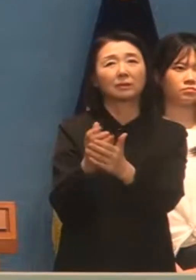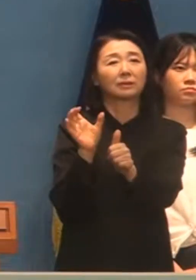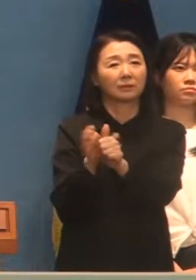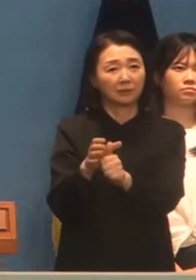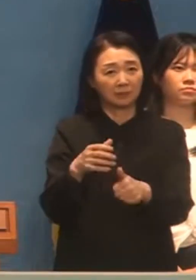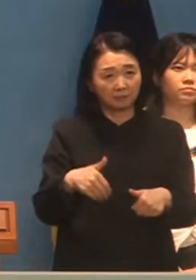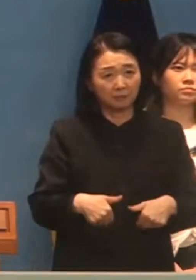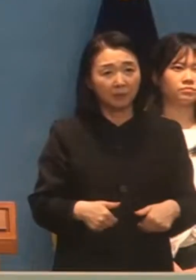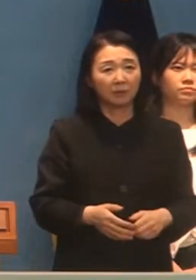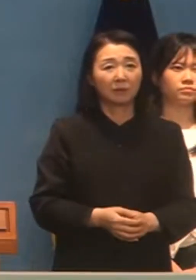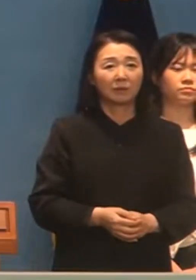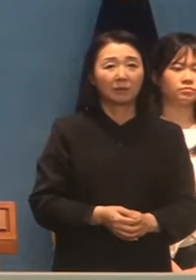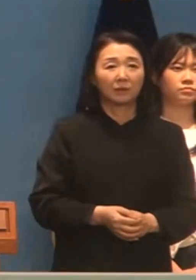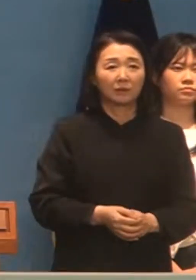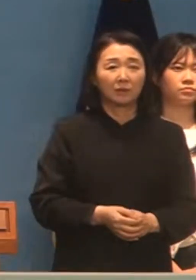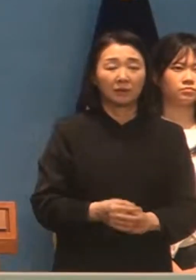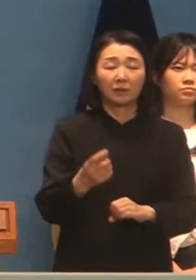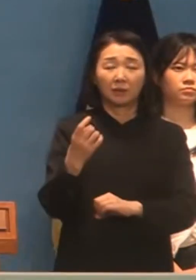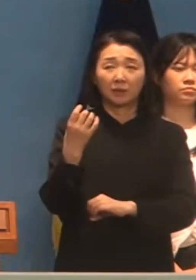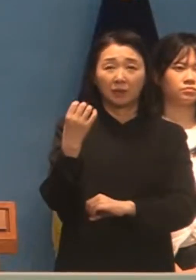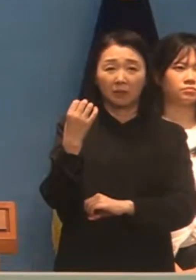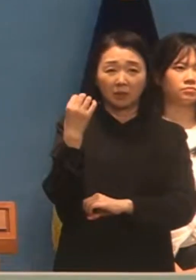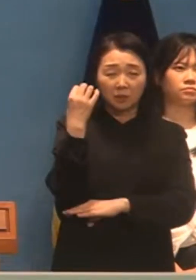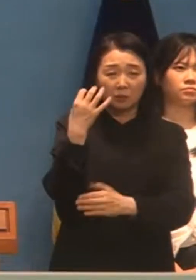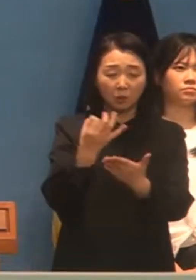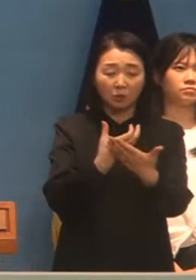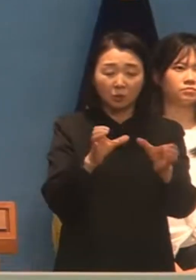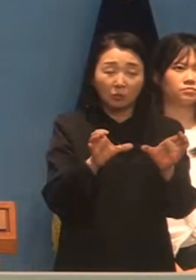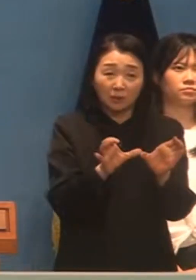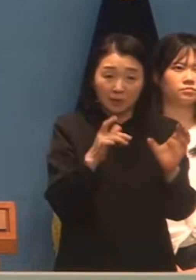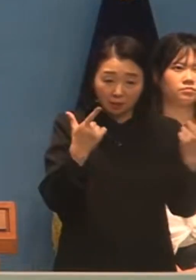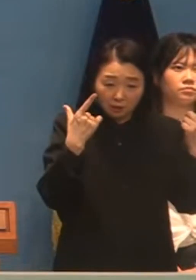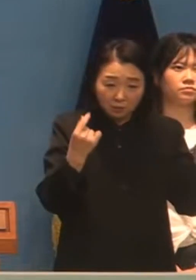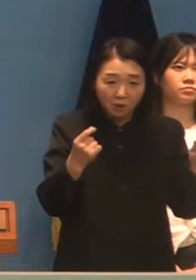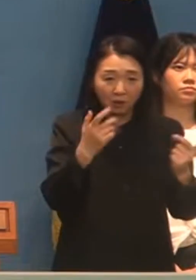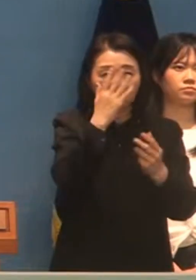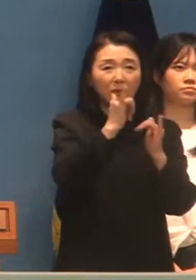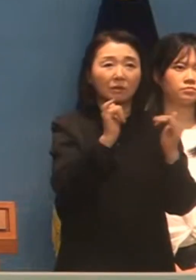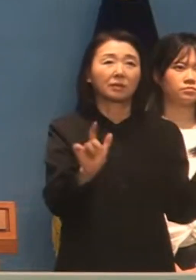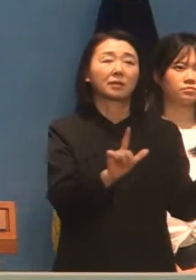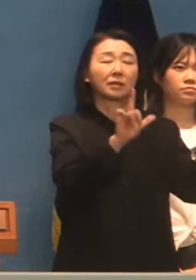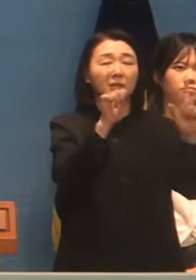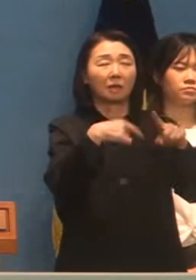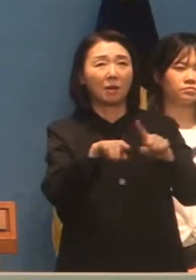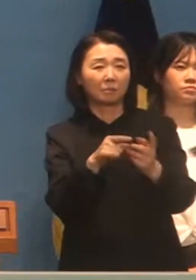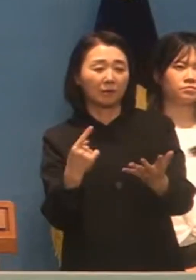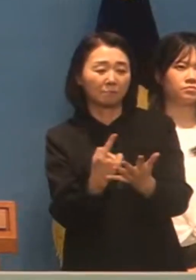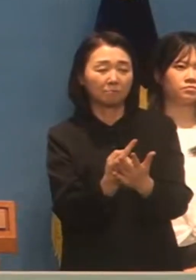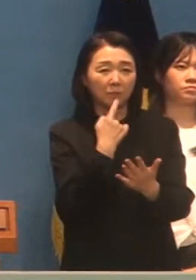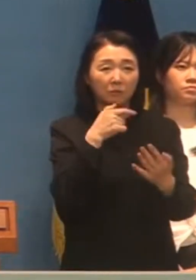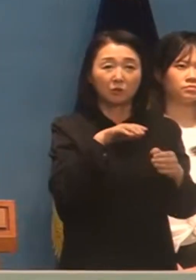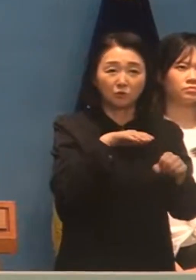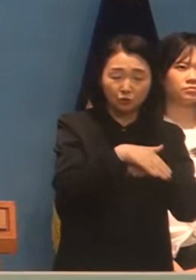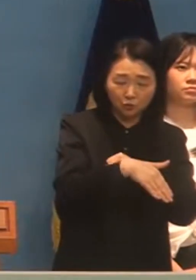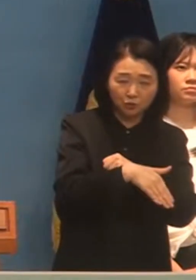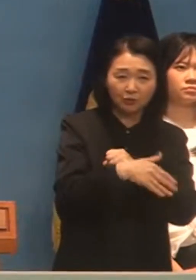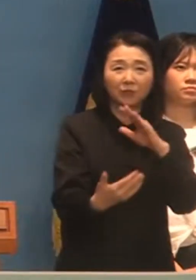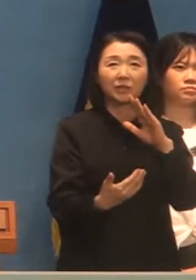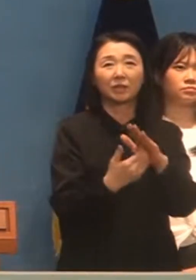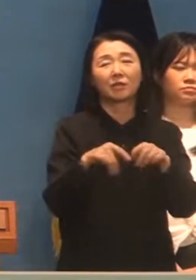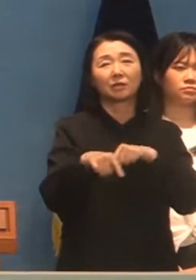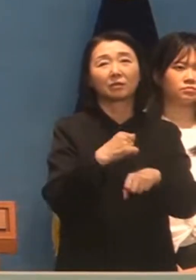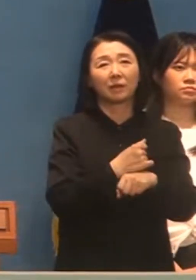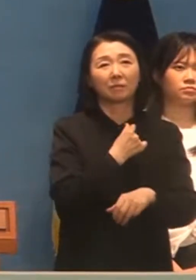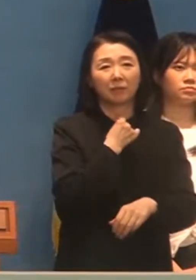책임입니다. 기본소득당은 지금까지 그래왔던 것처럼 청년들의 삶 속에서 민주주의를 실현하는 정치를